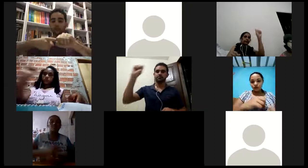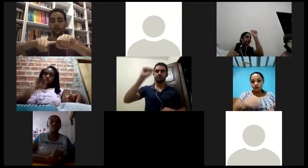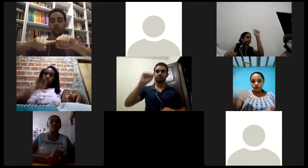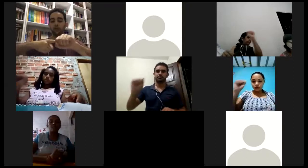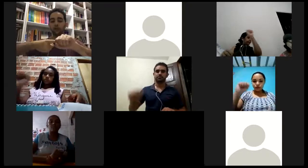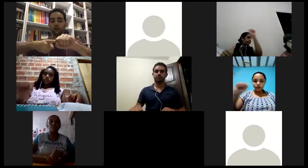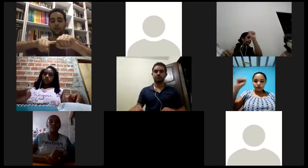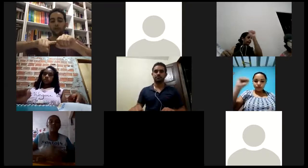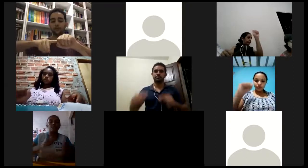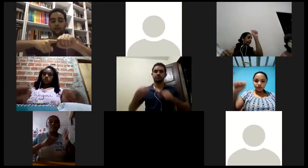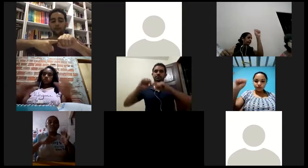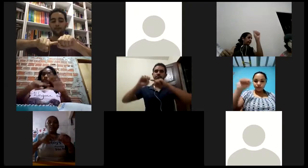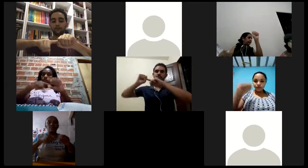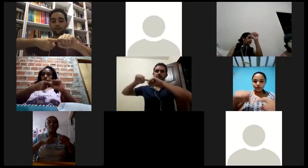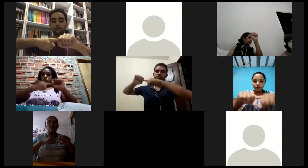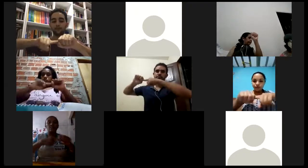Apontador.